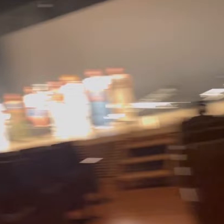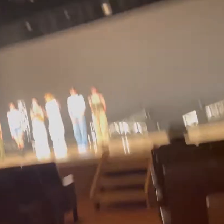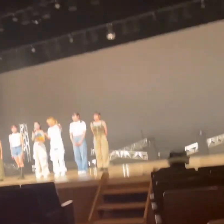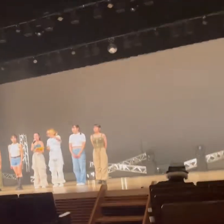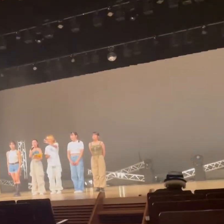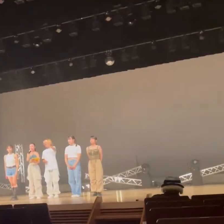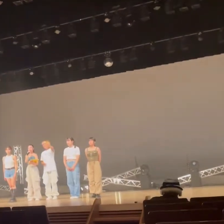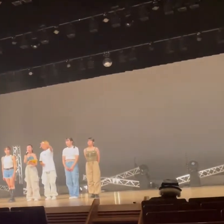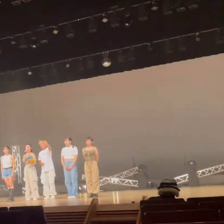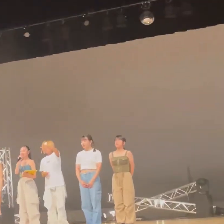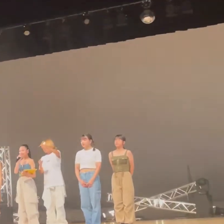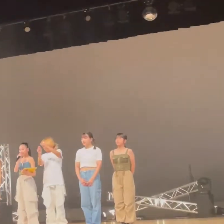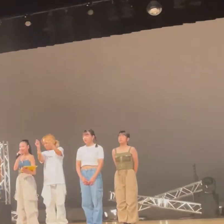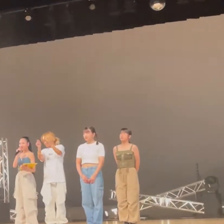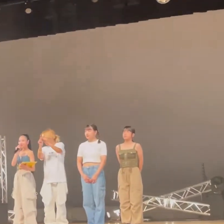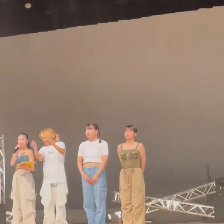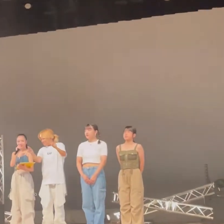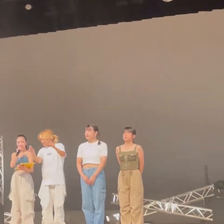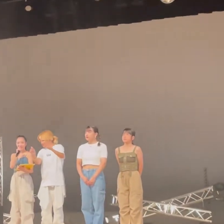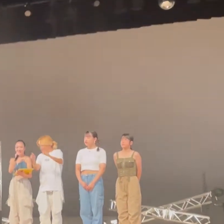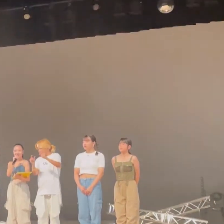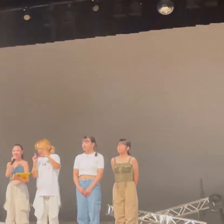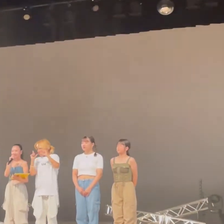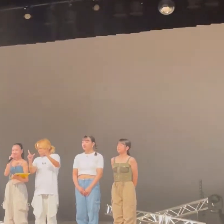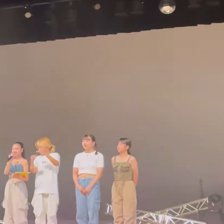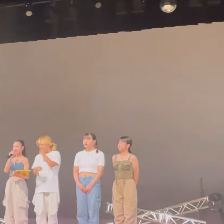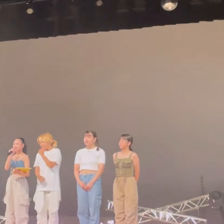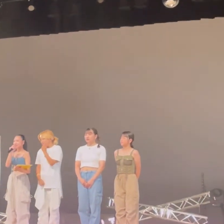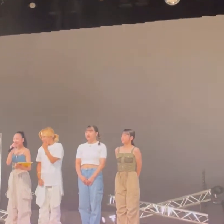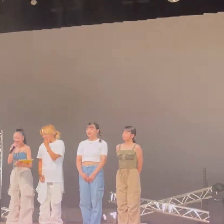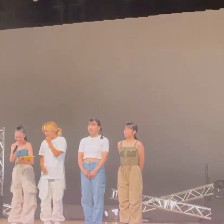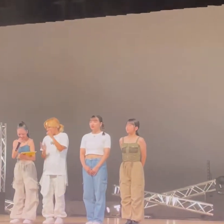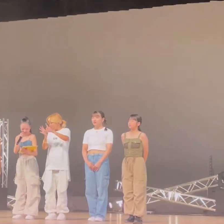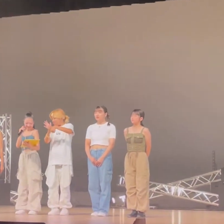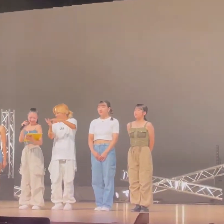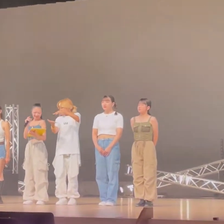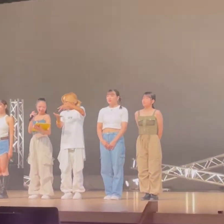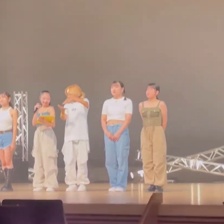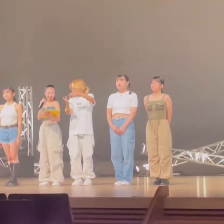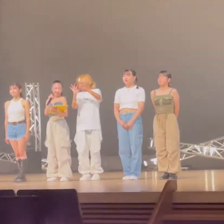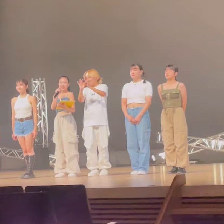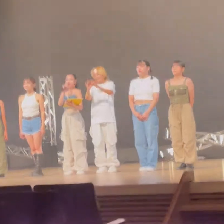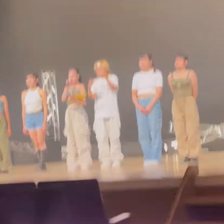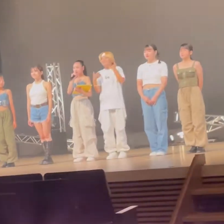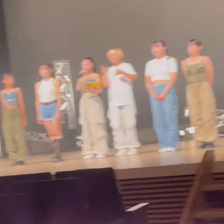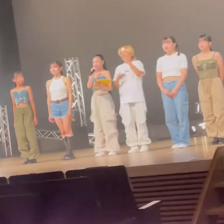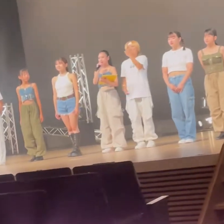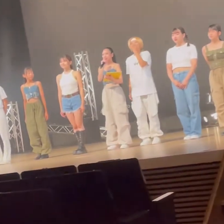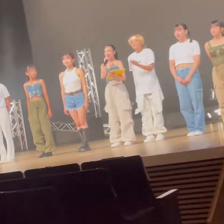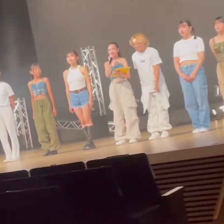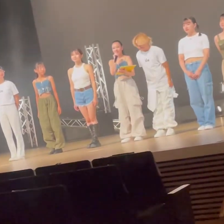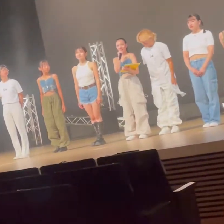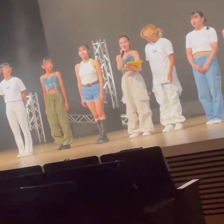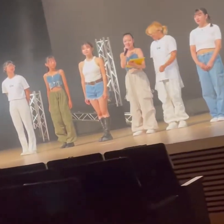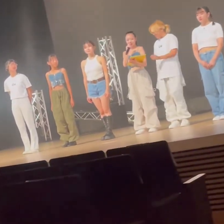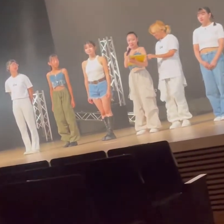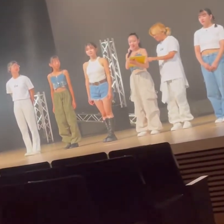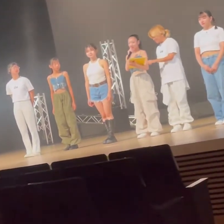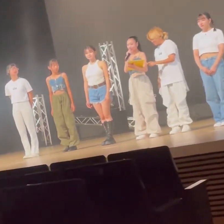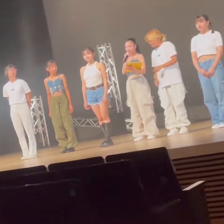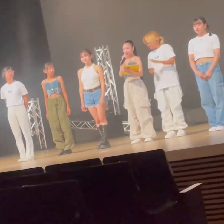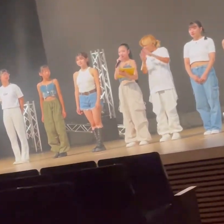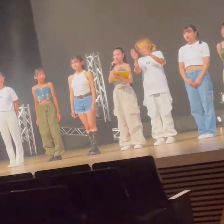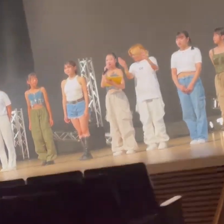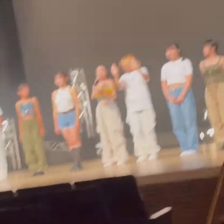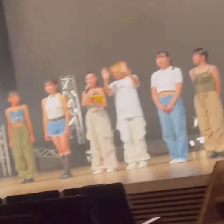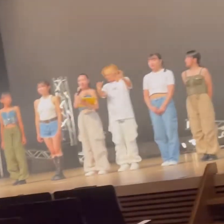ファンはギネスの結果待ちの際に踊りますので、ぜひお楽しみください。この後、開会式のスタートを